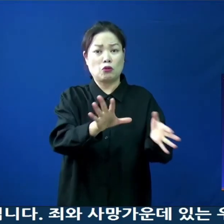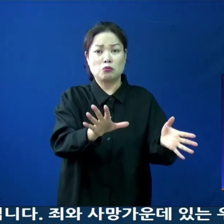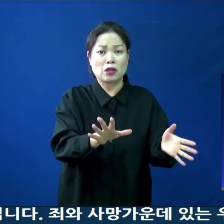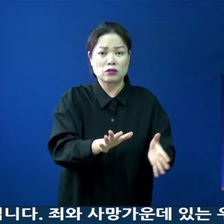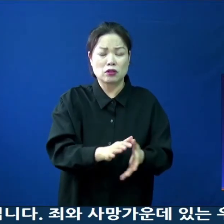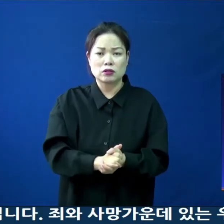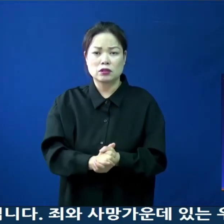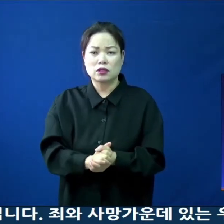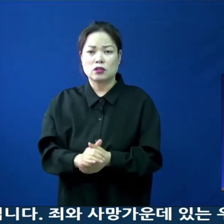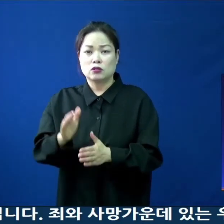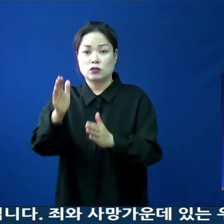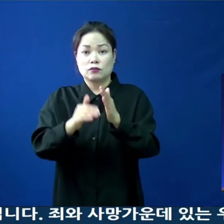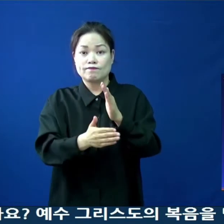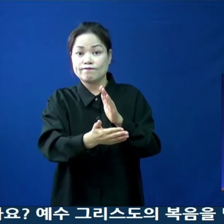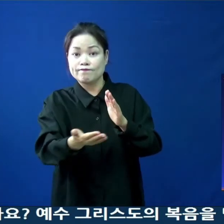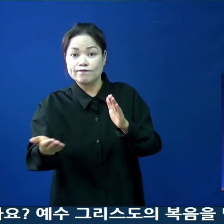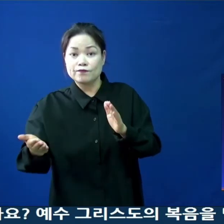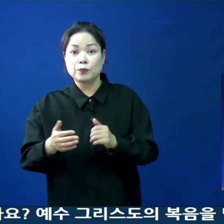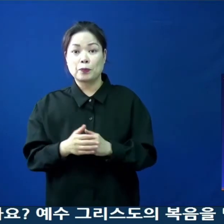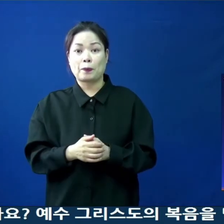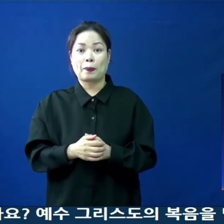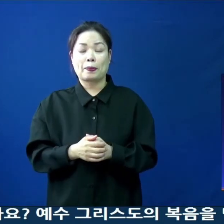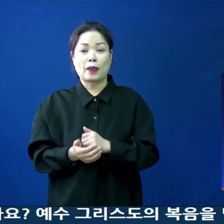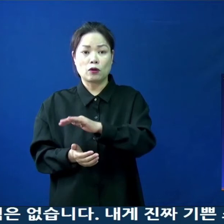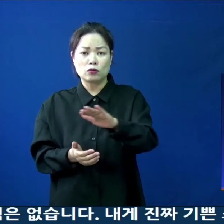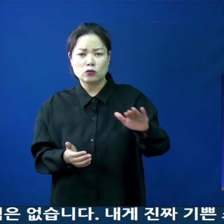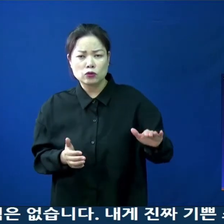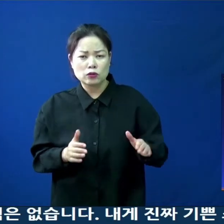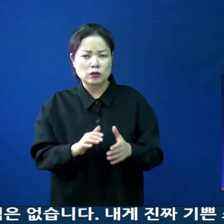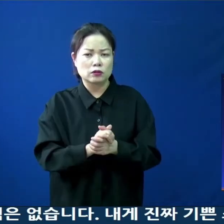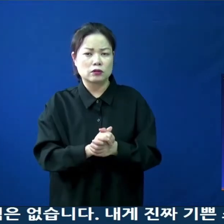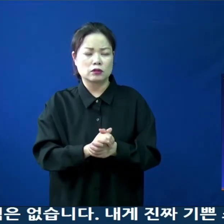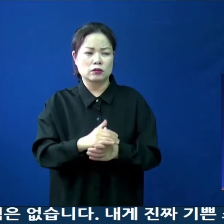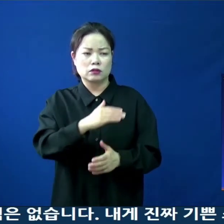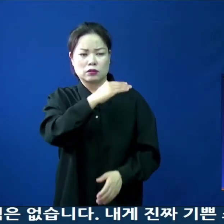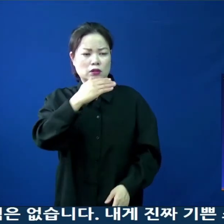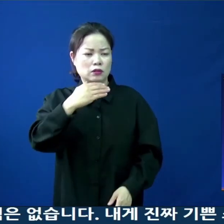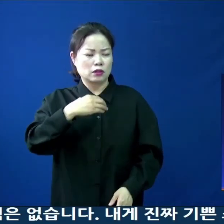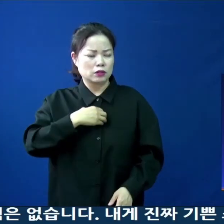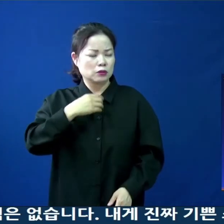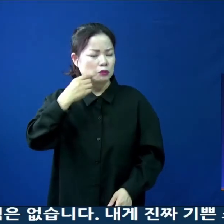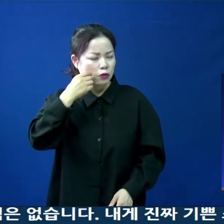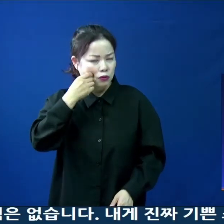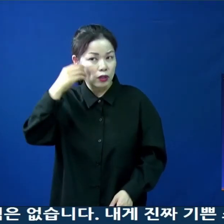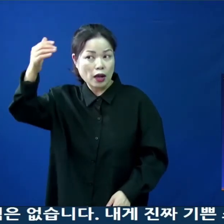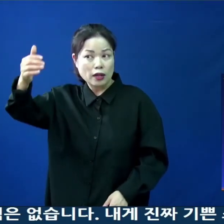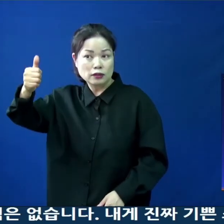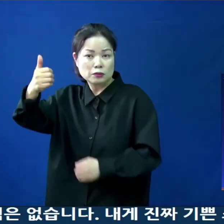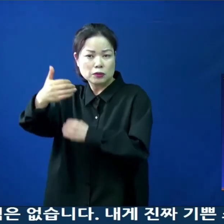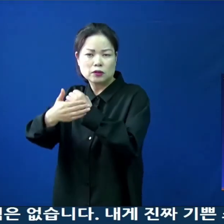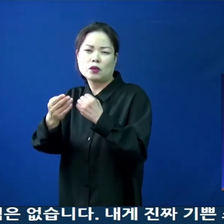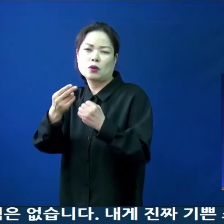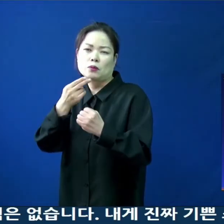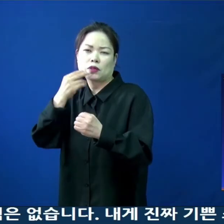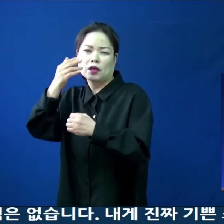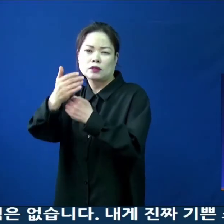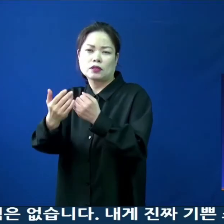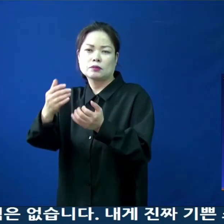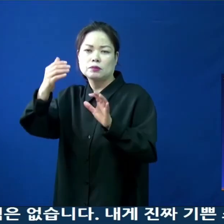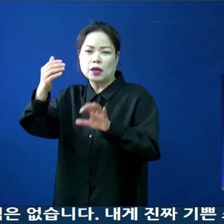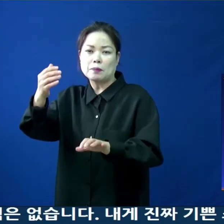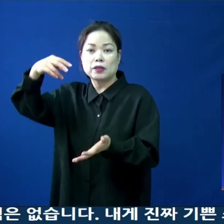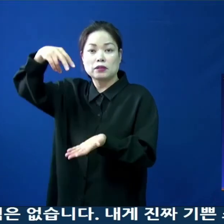사랑하는 우리 충현의 성도 여러분, 우리가 불경건한 자요, 하나님의 은혜 없이는 하나님께 설 수